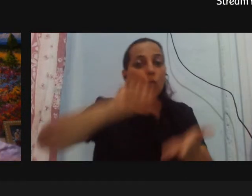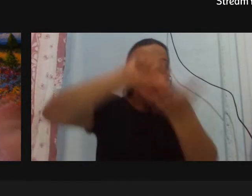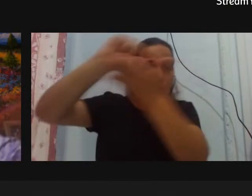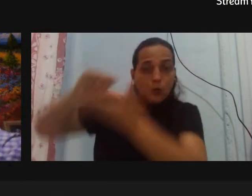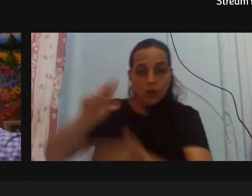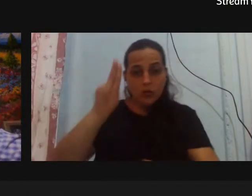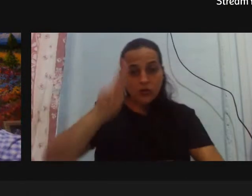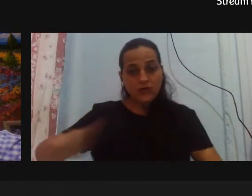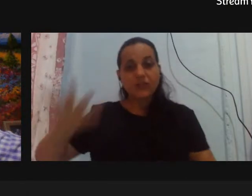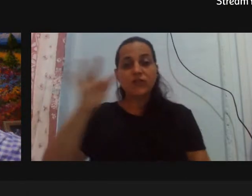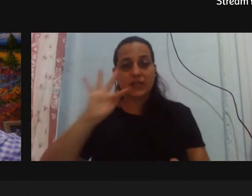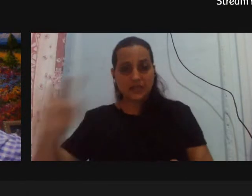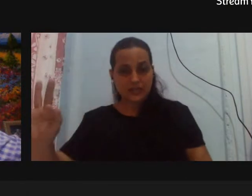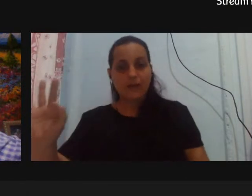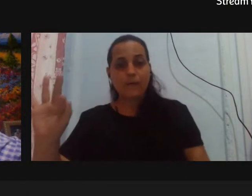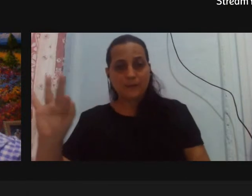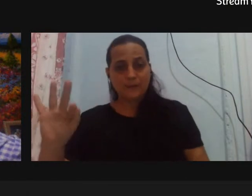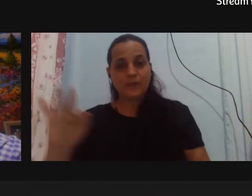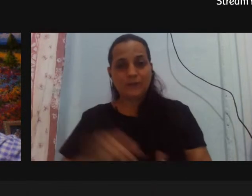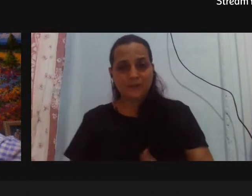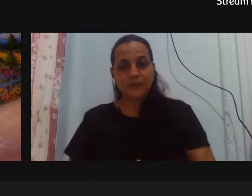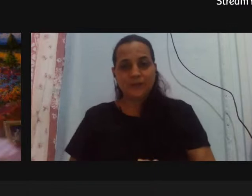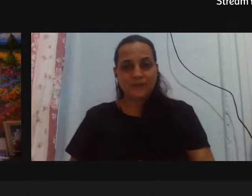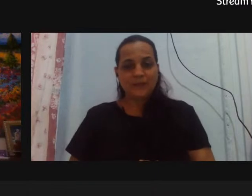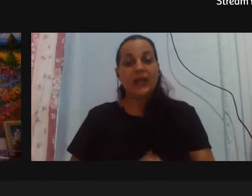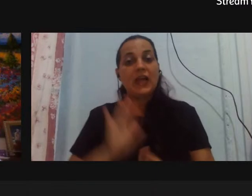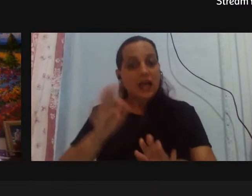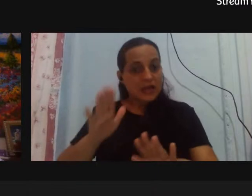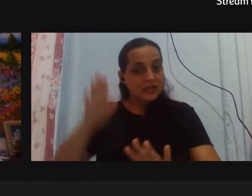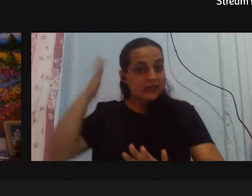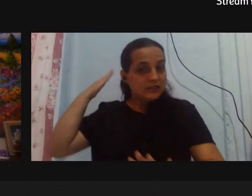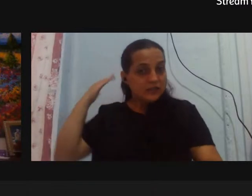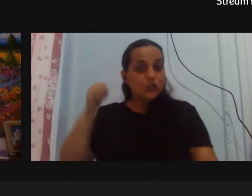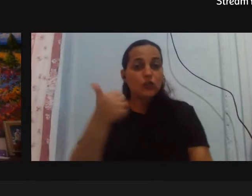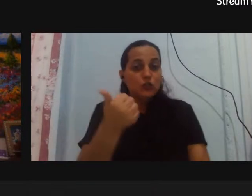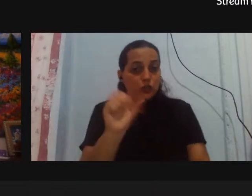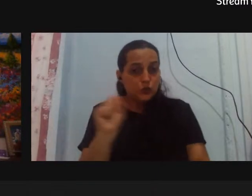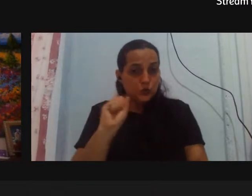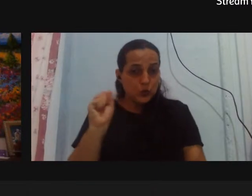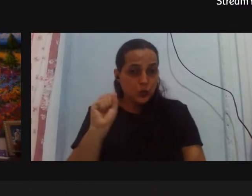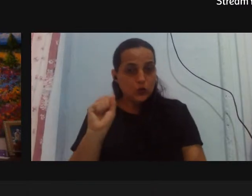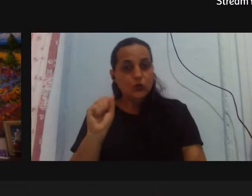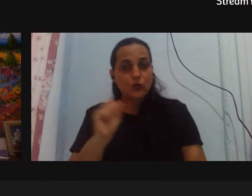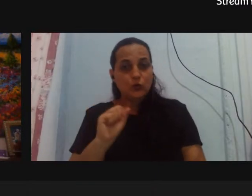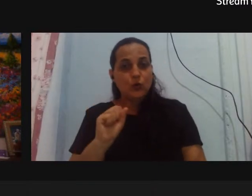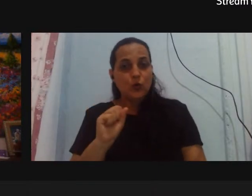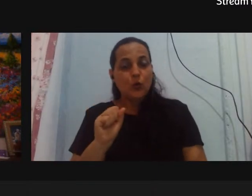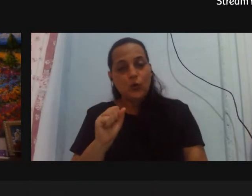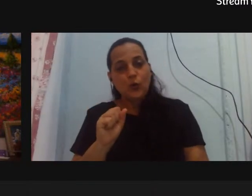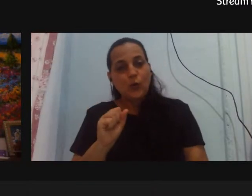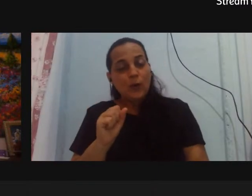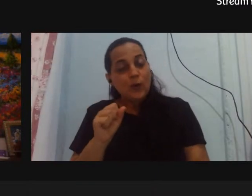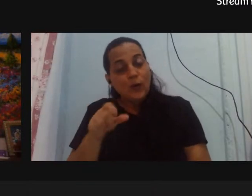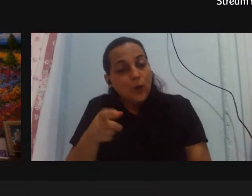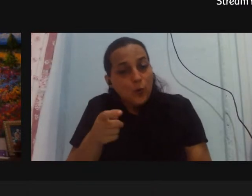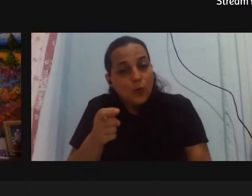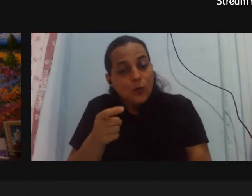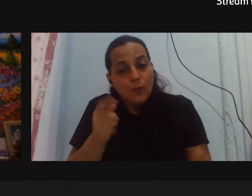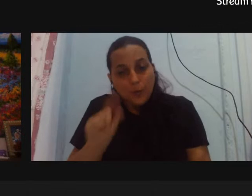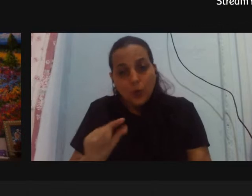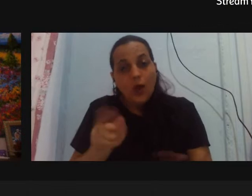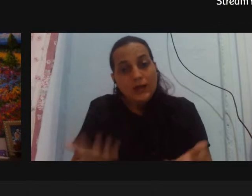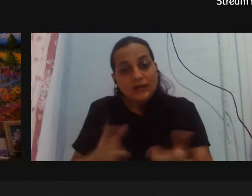existentes, além, repito, das 18 novas universidades criadas. A Universidade Aberta do